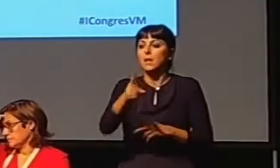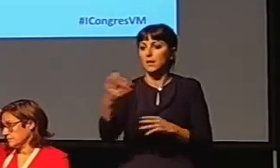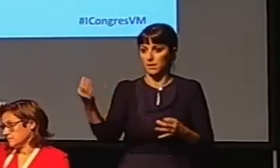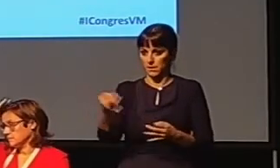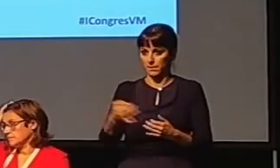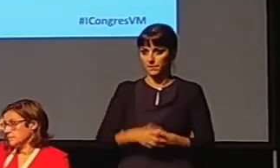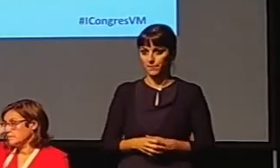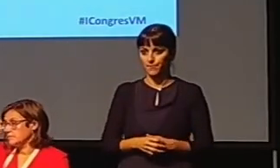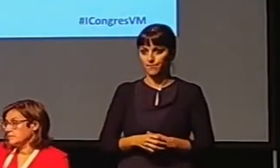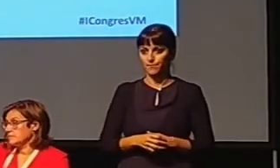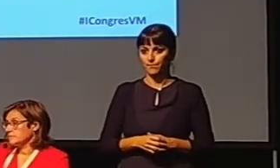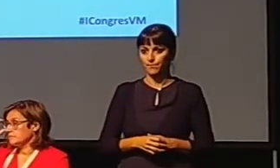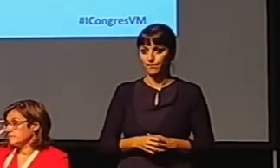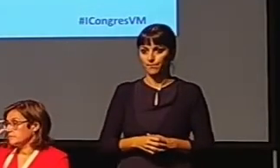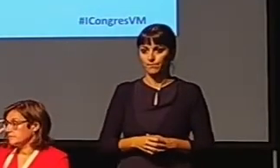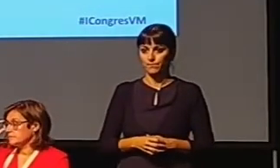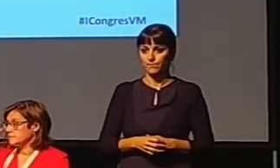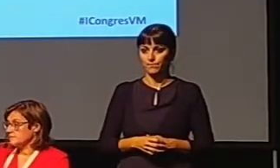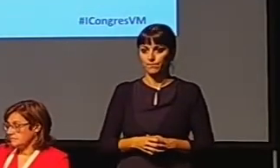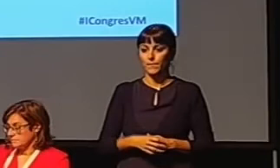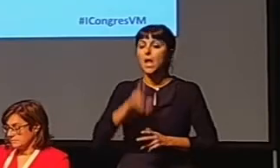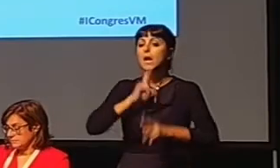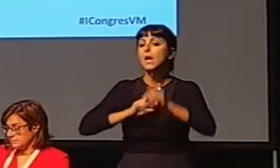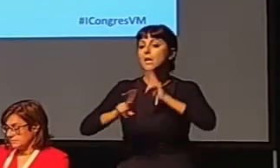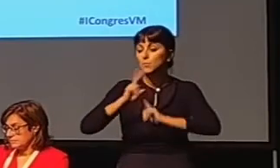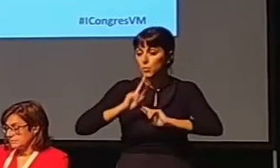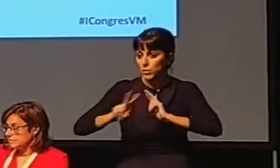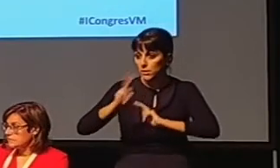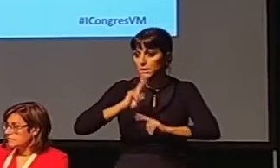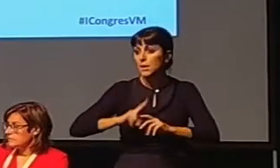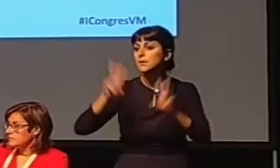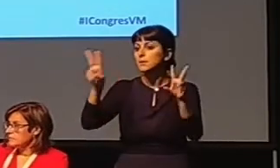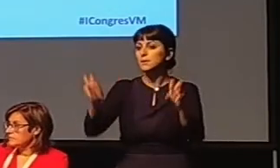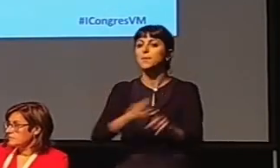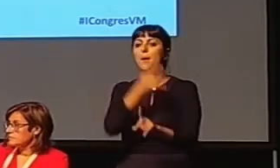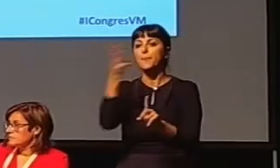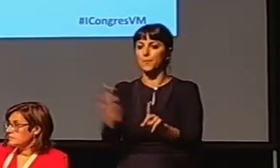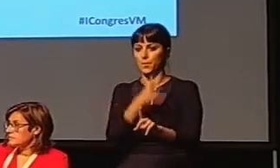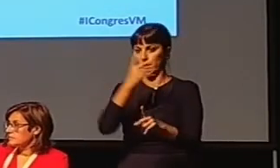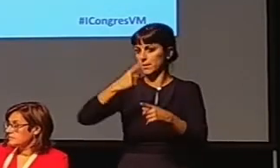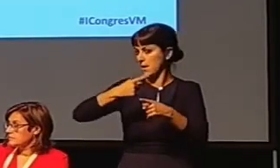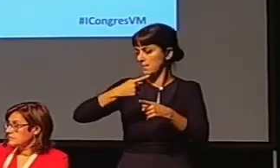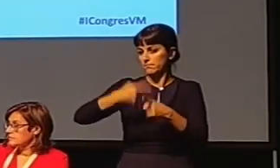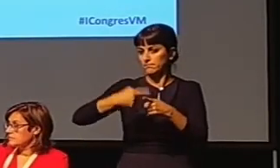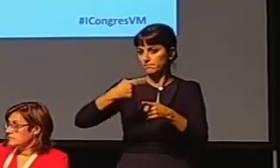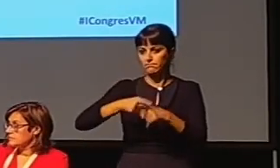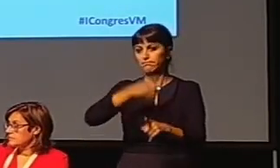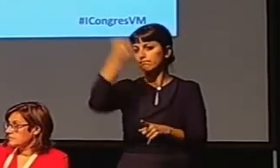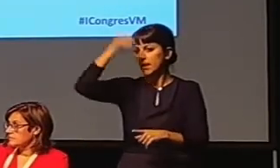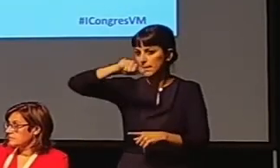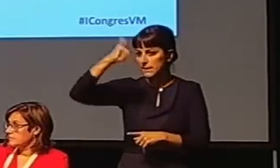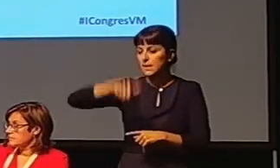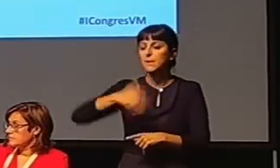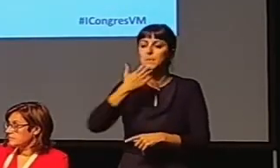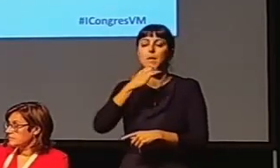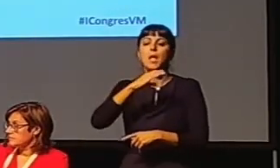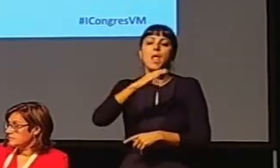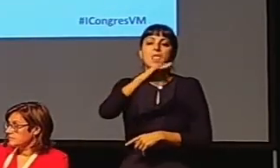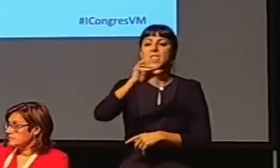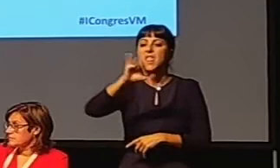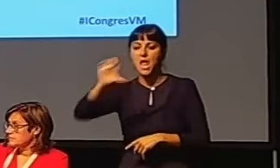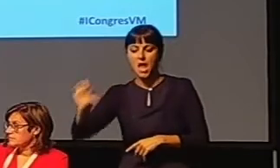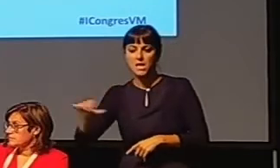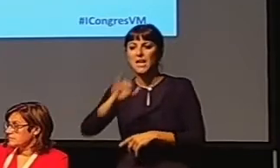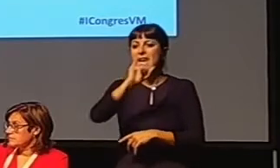Si penseu una mica la resposta que s'està donant a les violències masclistes, tant de la nostra llei com de l'articulació dels serveis, dels CIES,